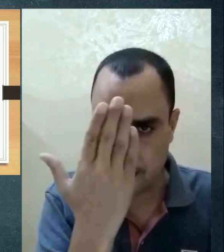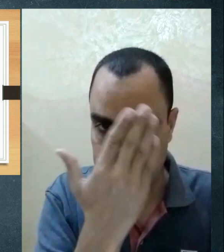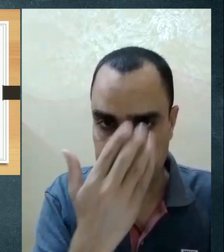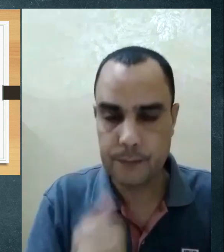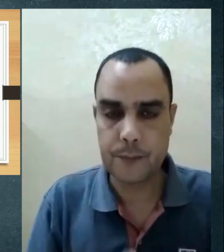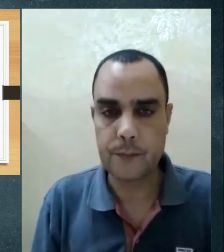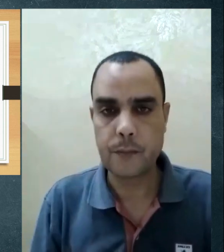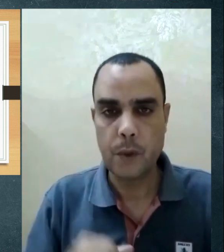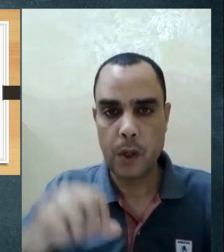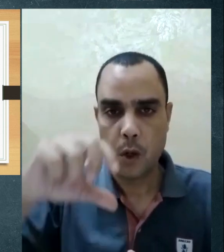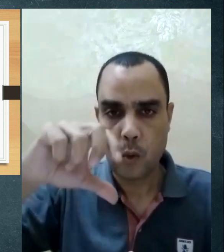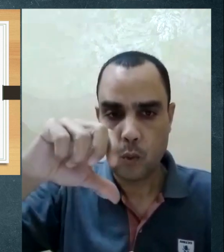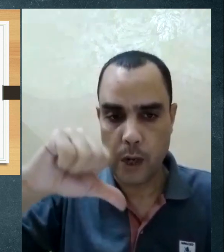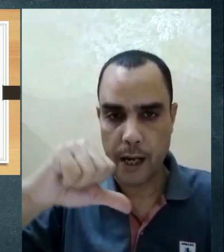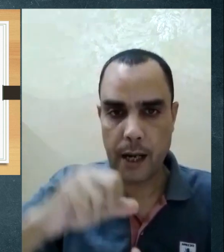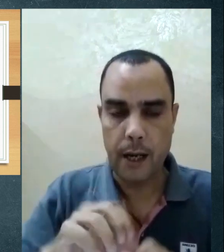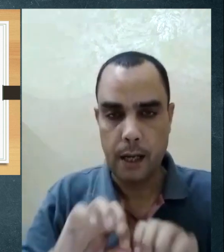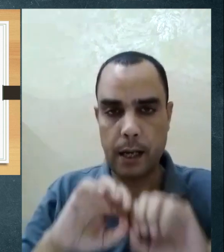والمدرسة